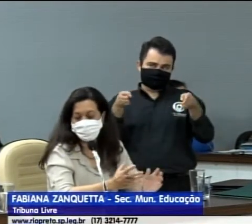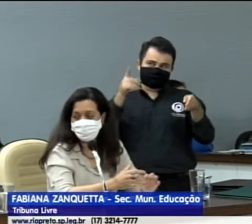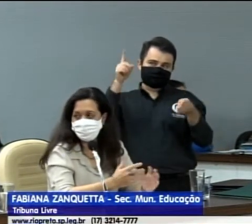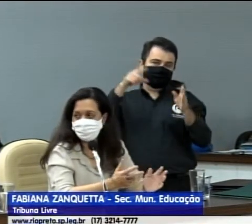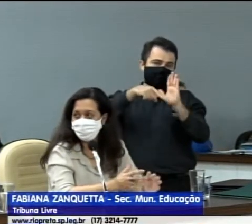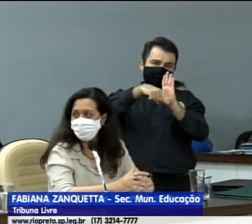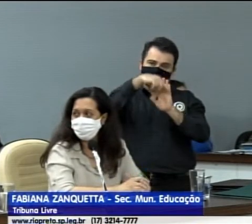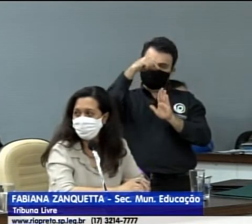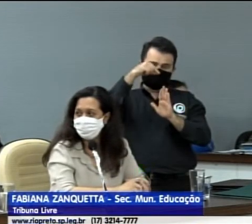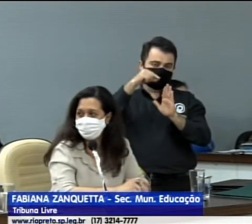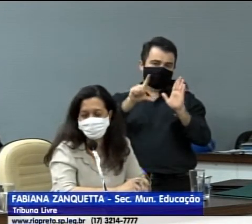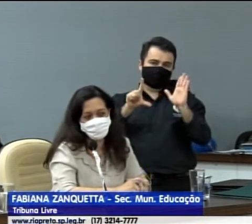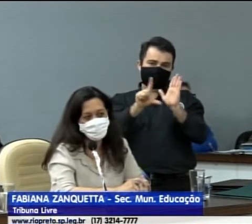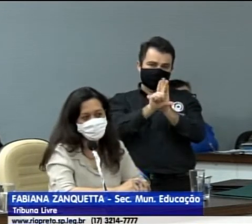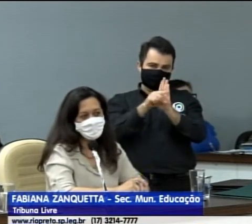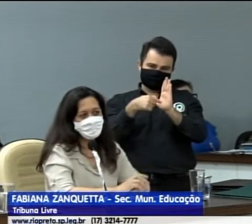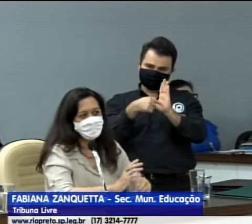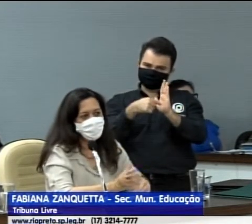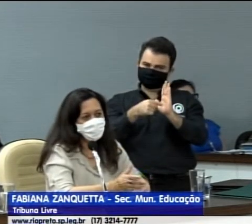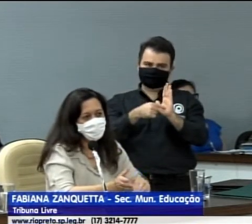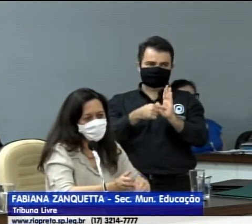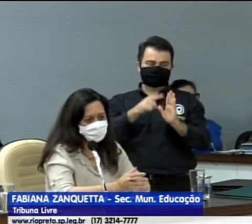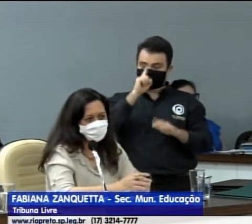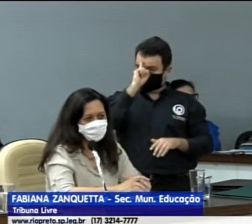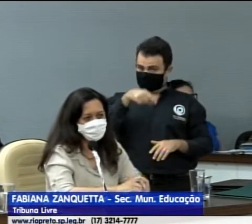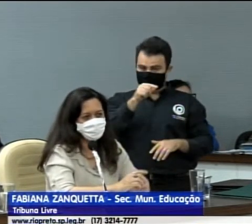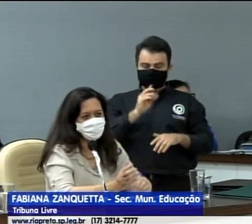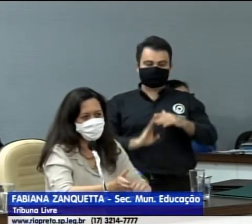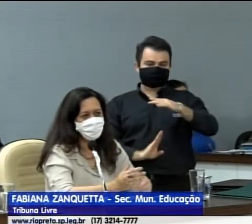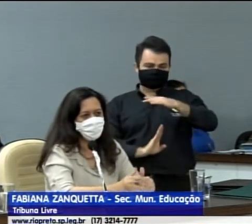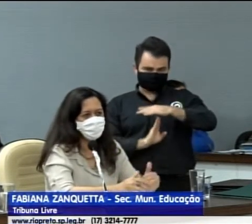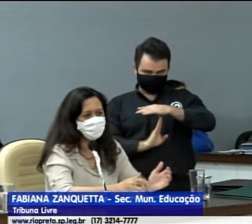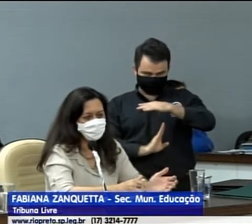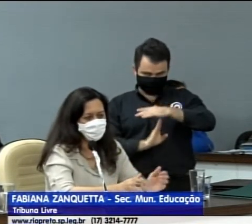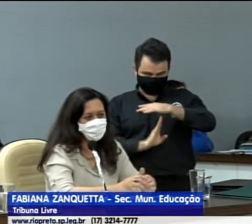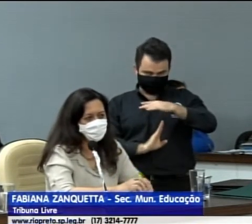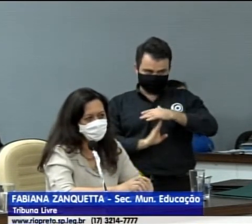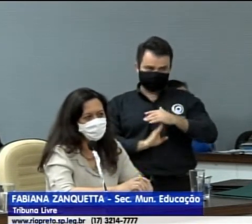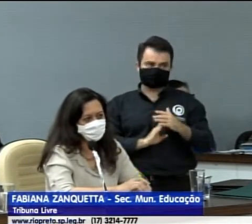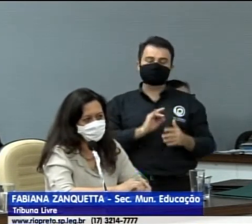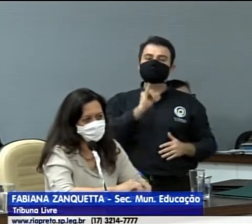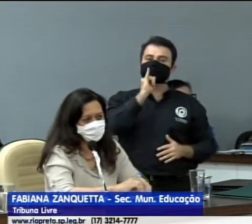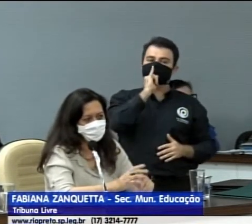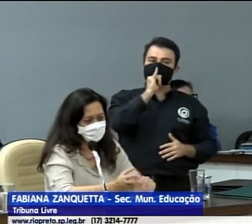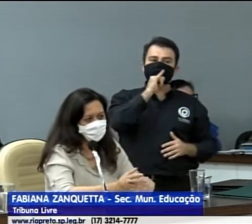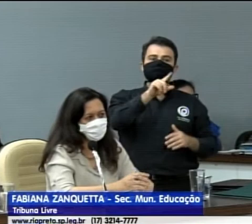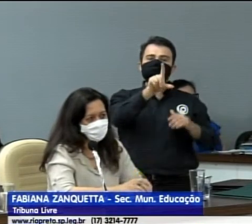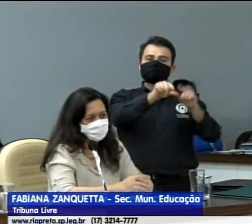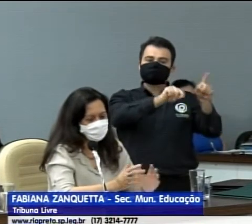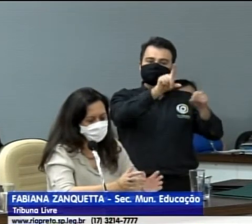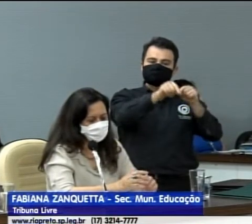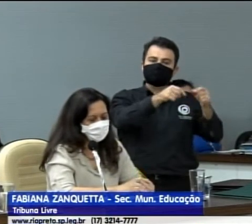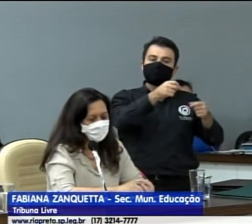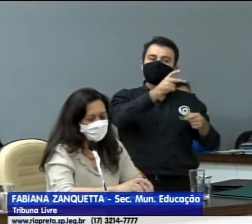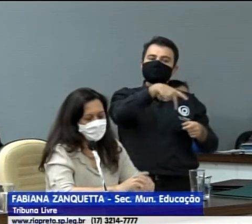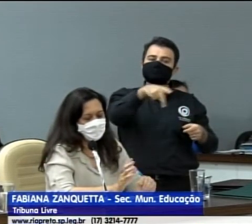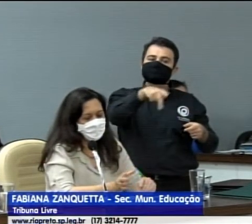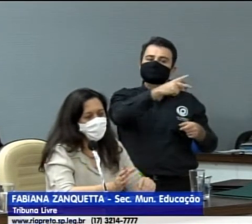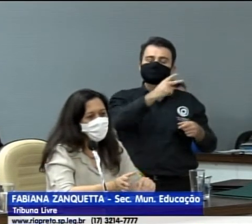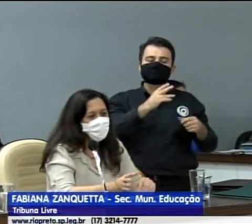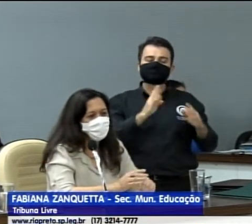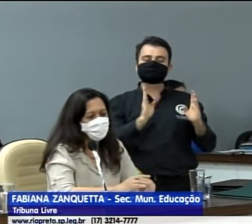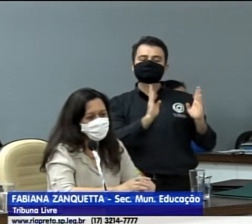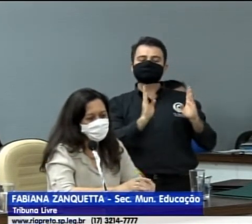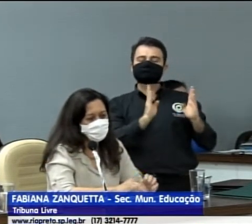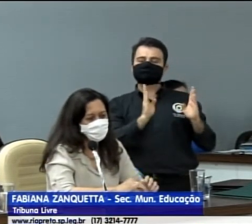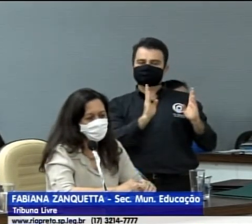famosa Lei Complementar 173, que permite a contratação de temporários, mas não permite a contratação de concursados. Então, o